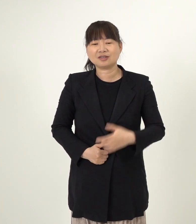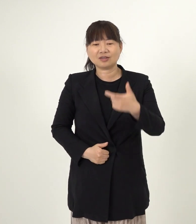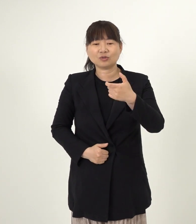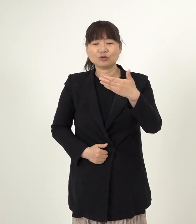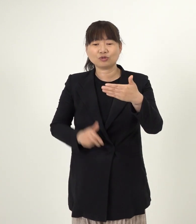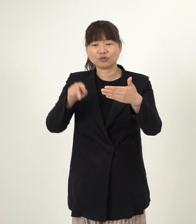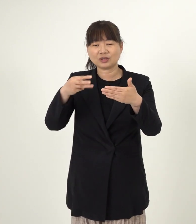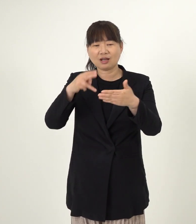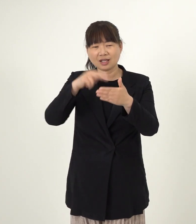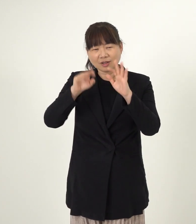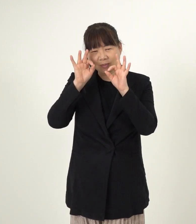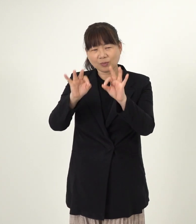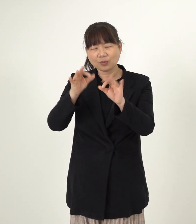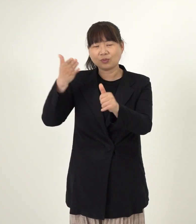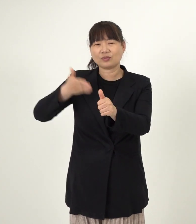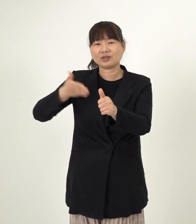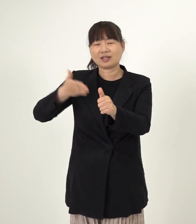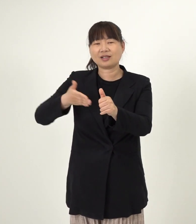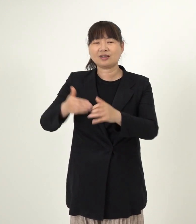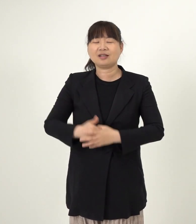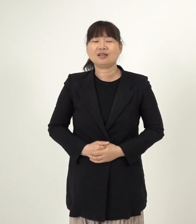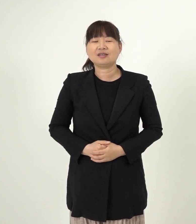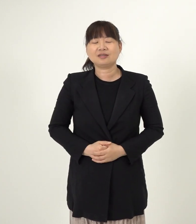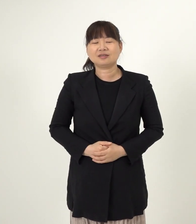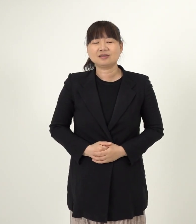69절을 보시면